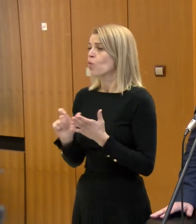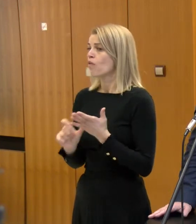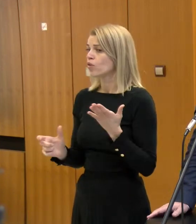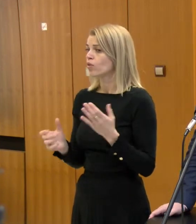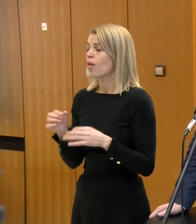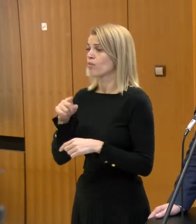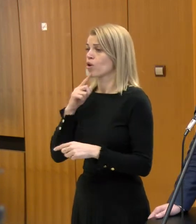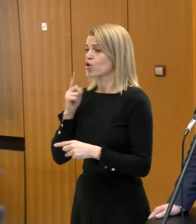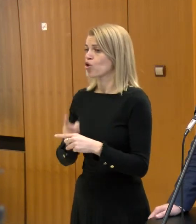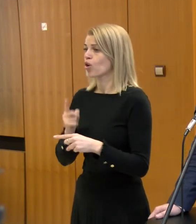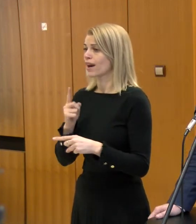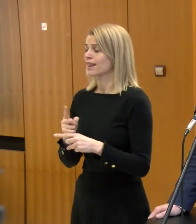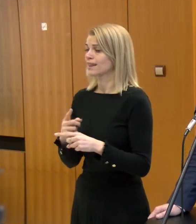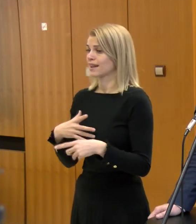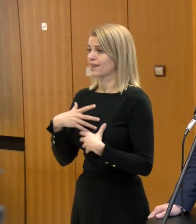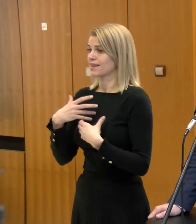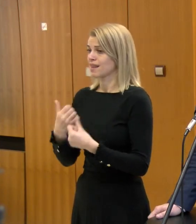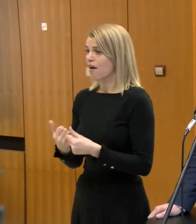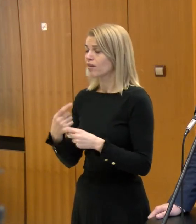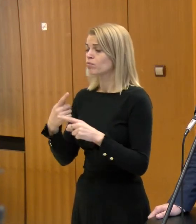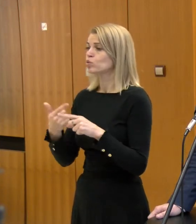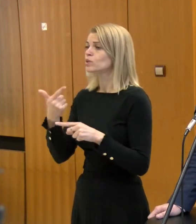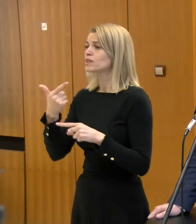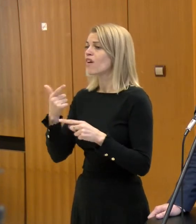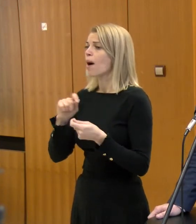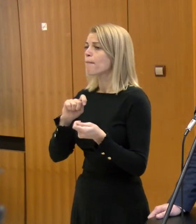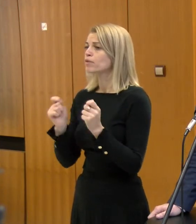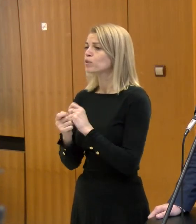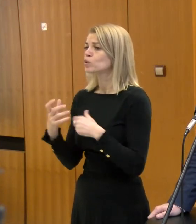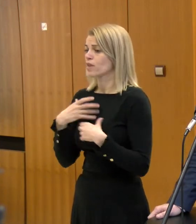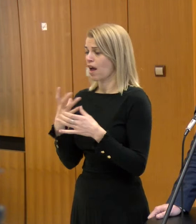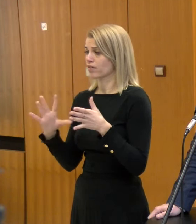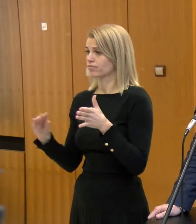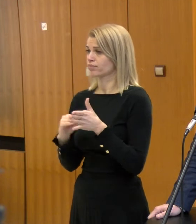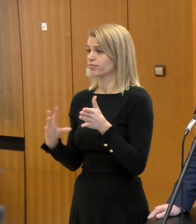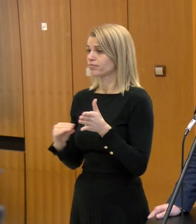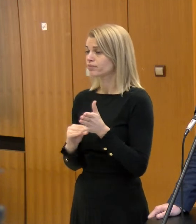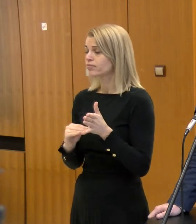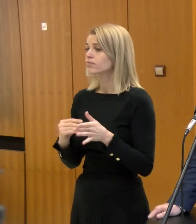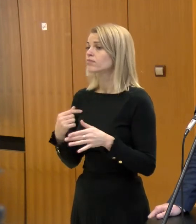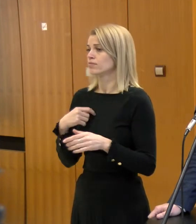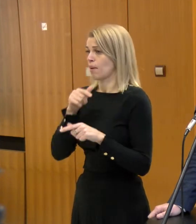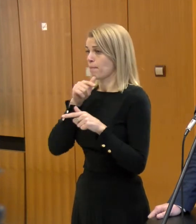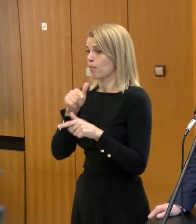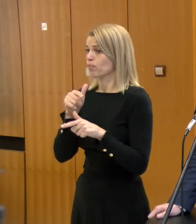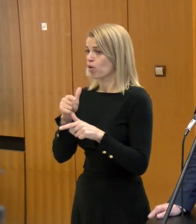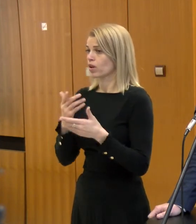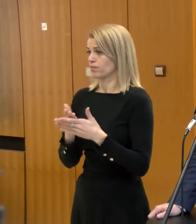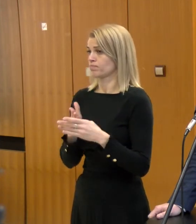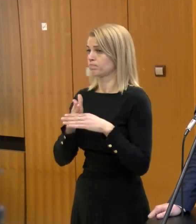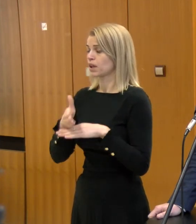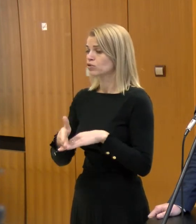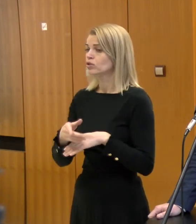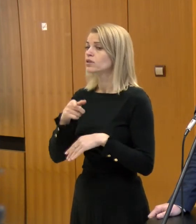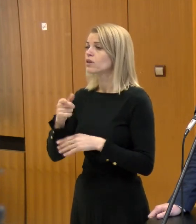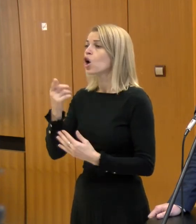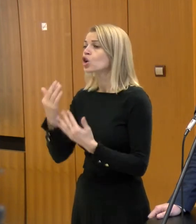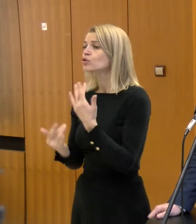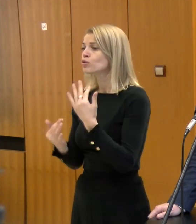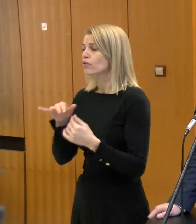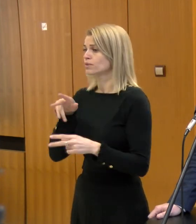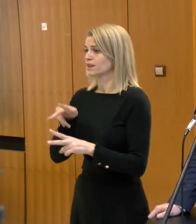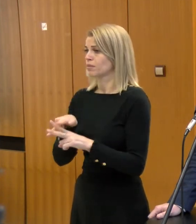tým konkrétnym návrhom po zapracovaní dvoch pozmeňujúcich návrhov, ktoré prešli, ktoré sme podporili, je